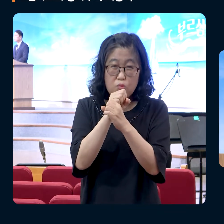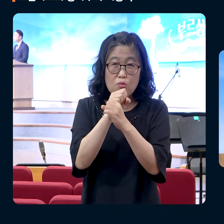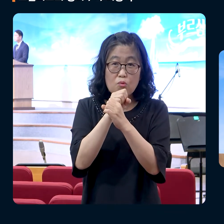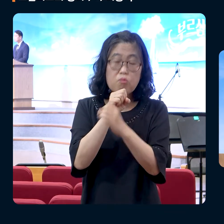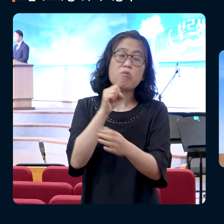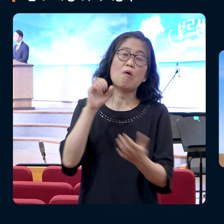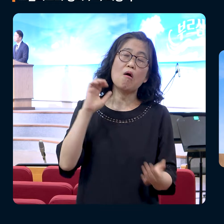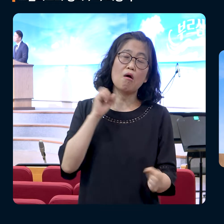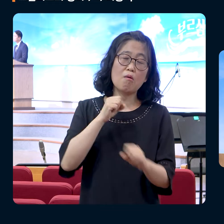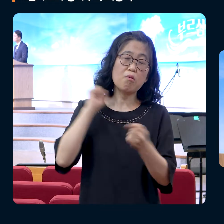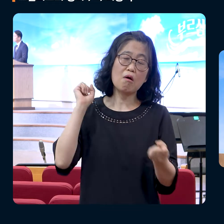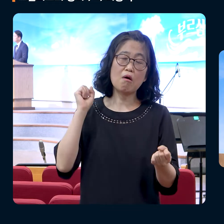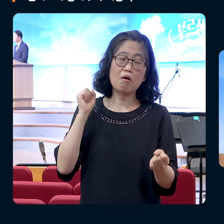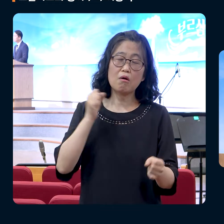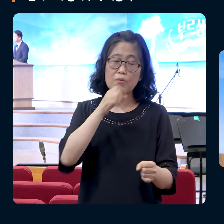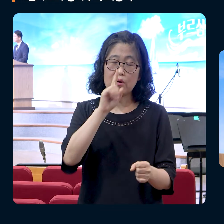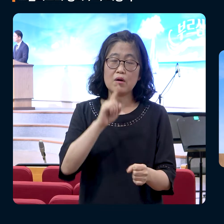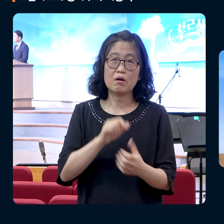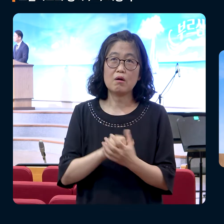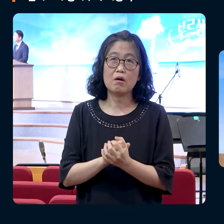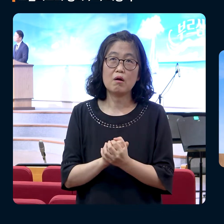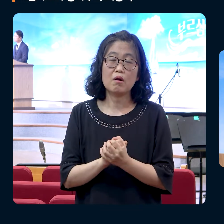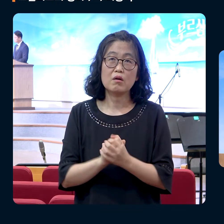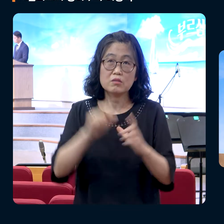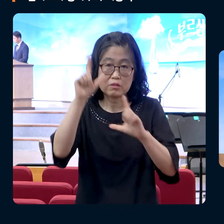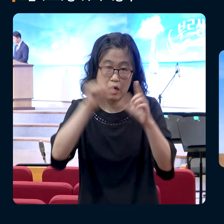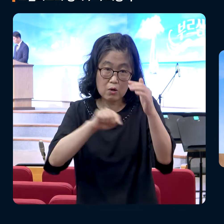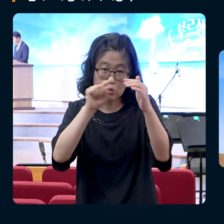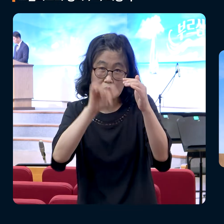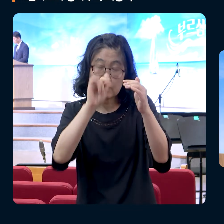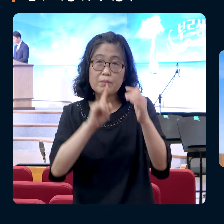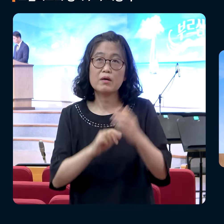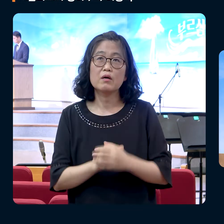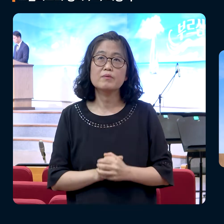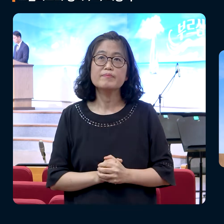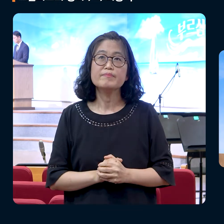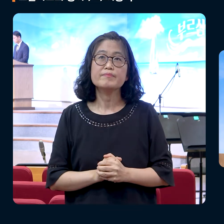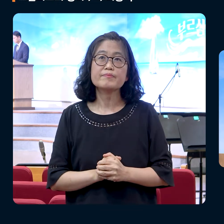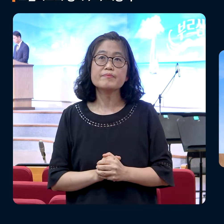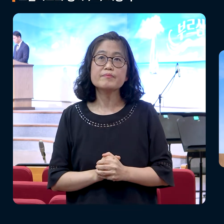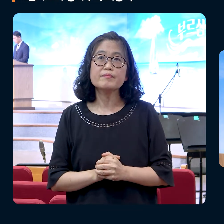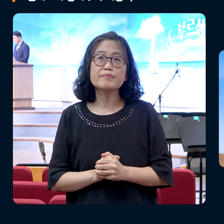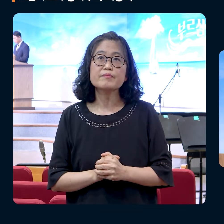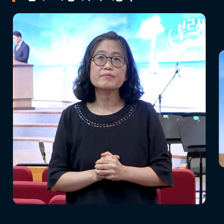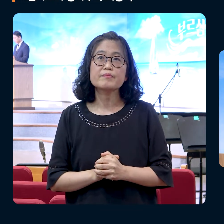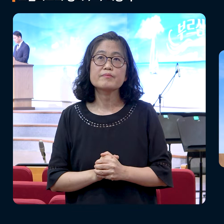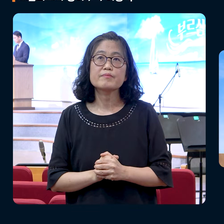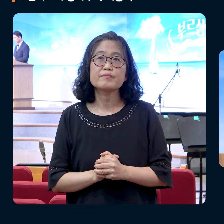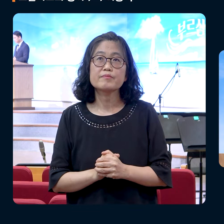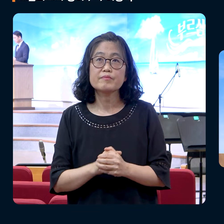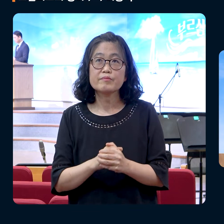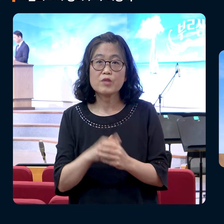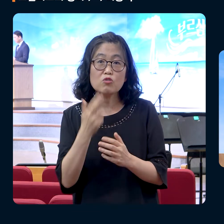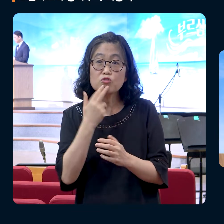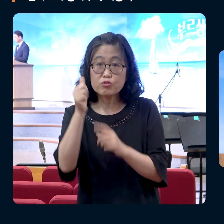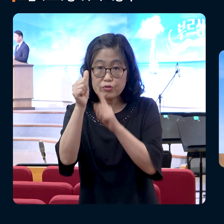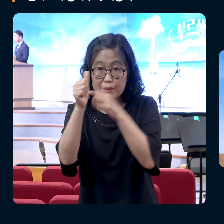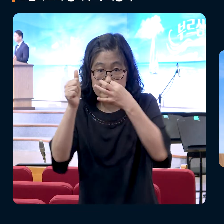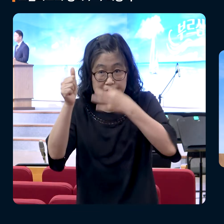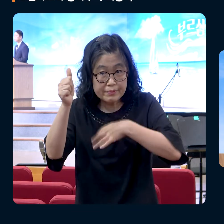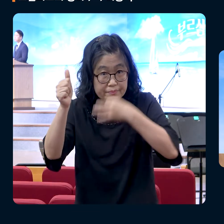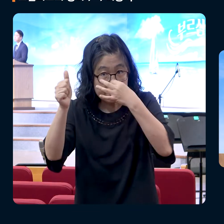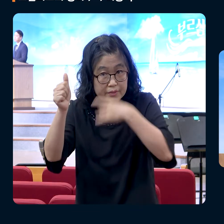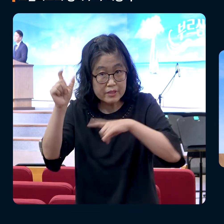요셉은 그런 상황 가운데 있었다라는 것을 성경은 우리에게 보여주고 있습니다. 요셉의 그 힘든 상황은 말로